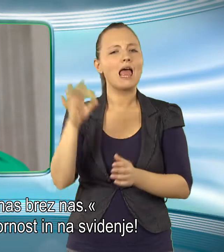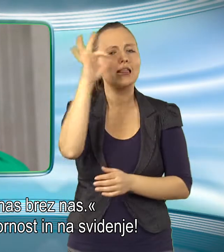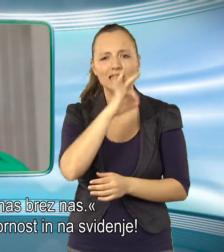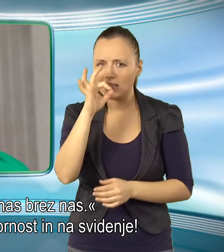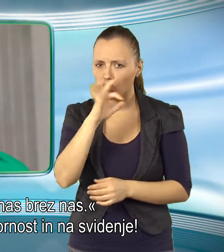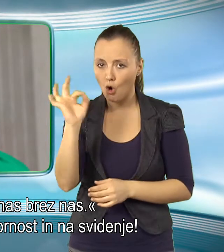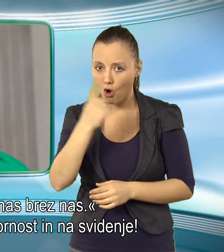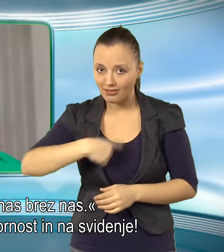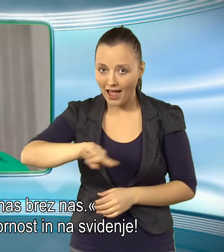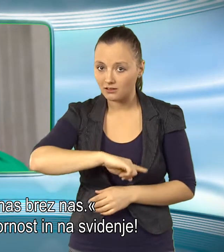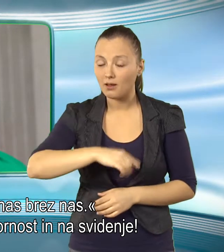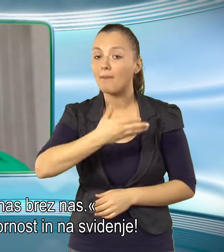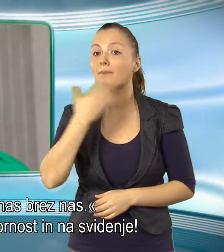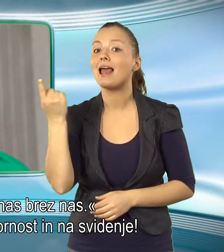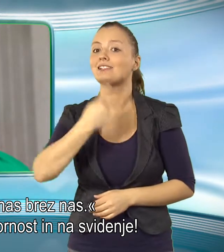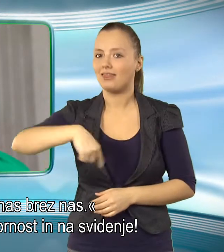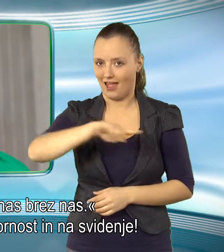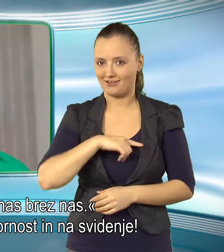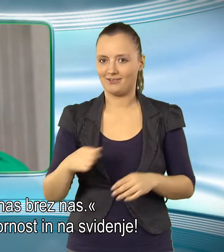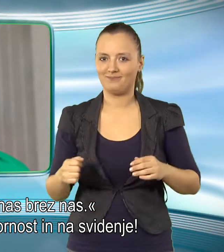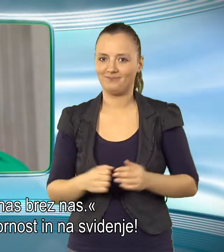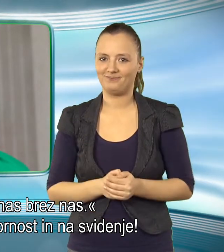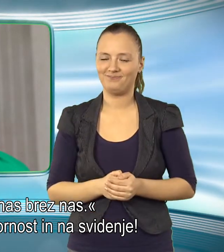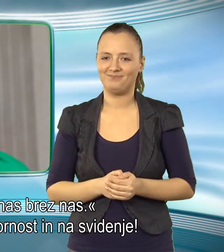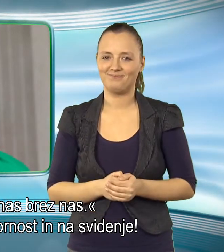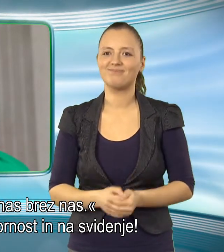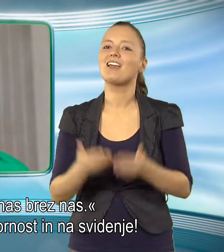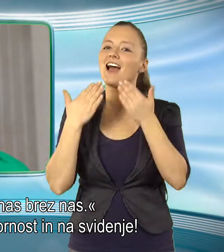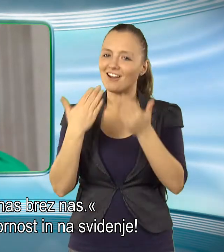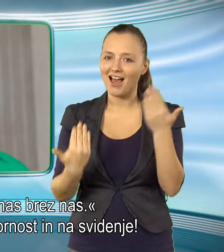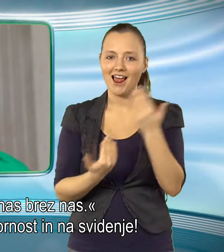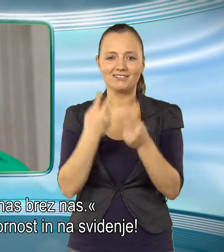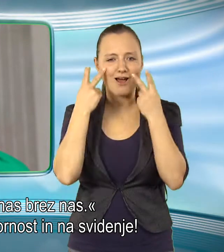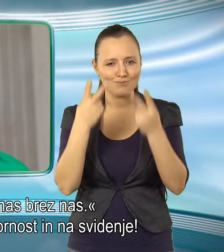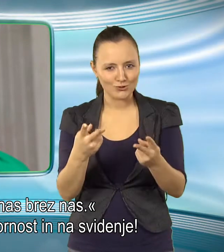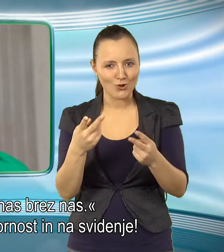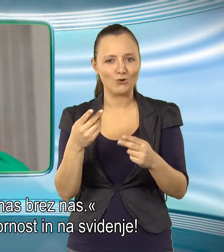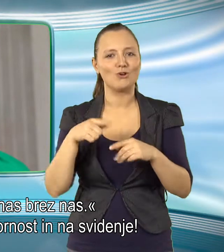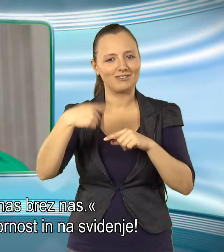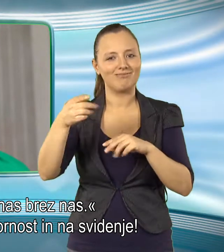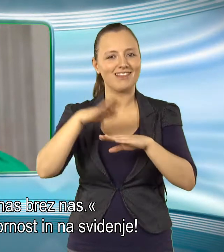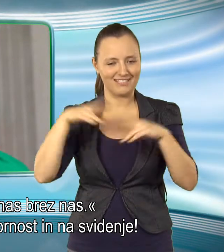Nič o nas brez nas. Hvala za pozornost in nasvidenje.